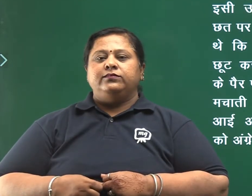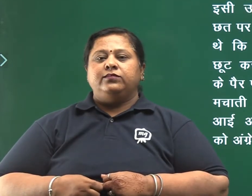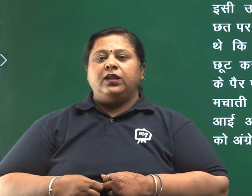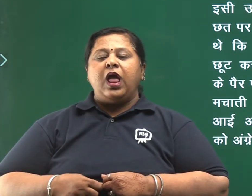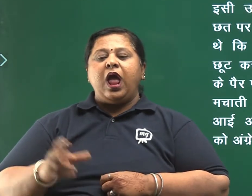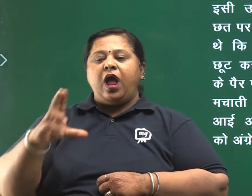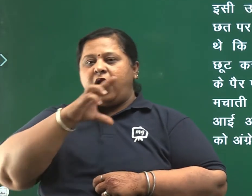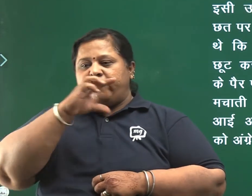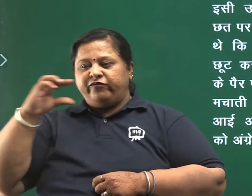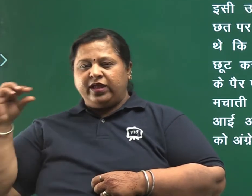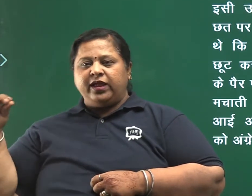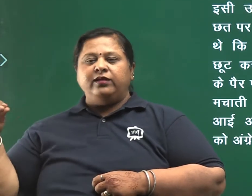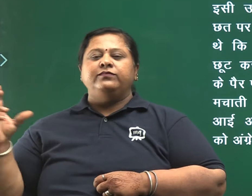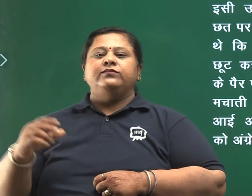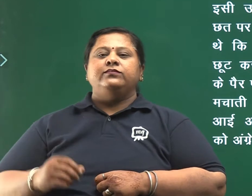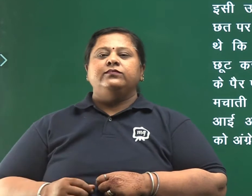हफ्ते के